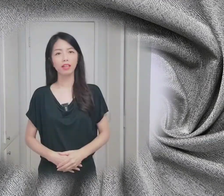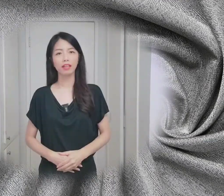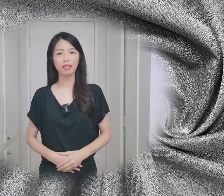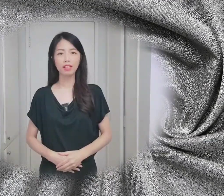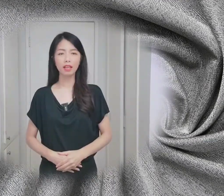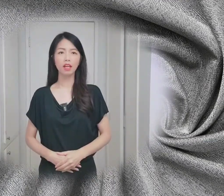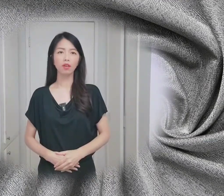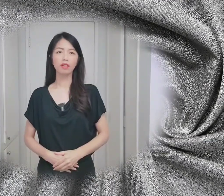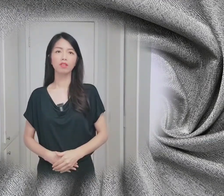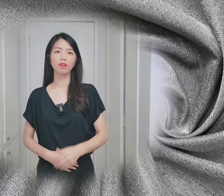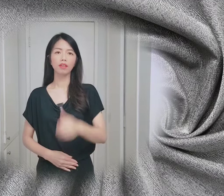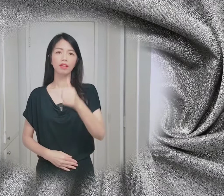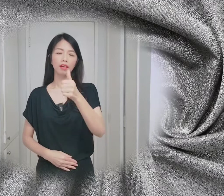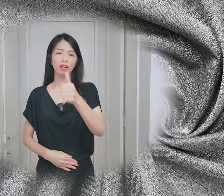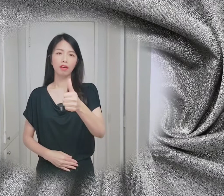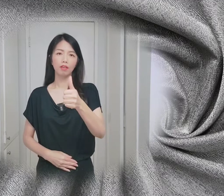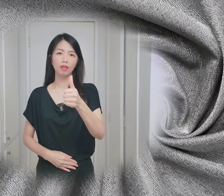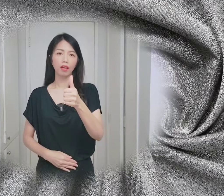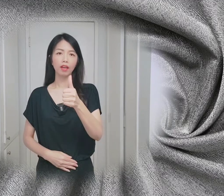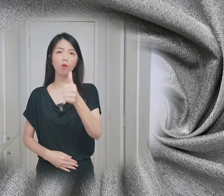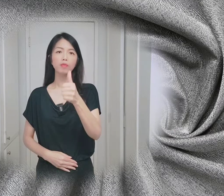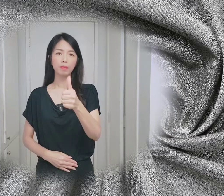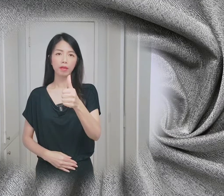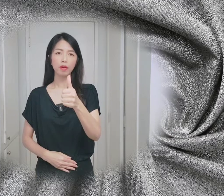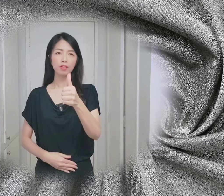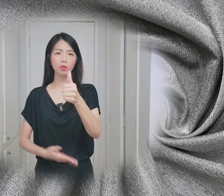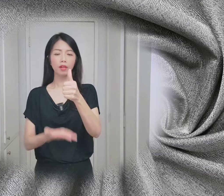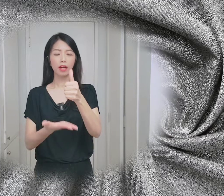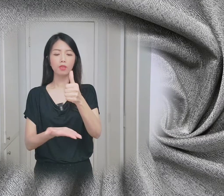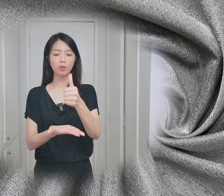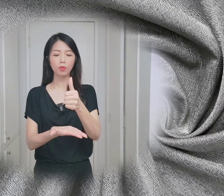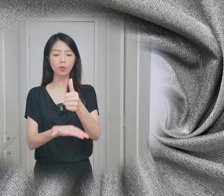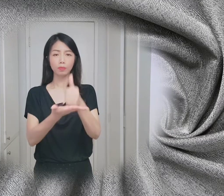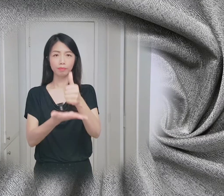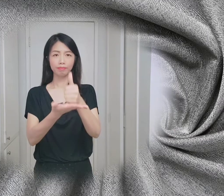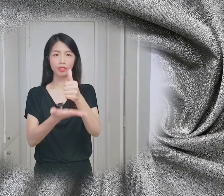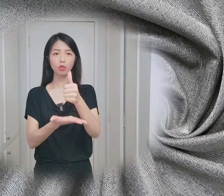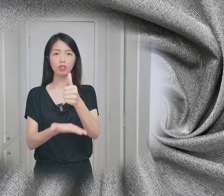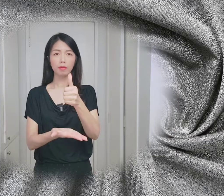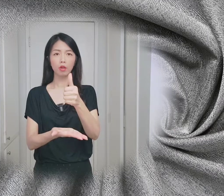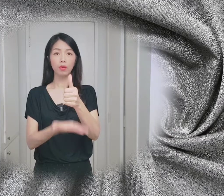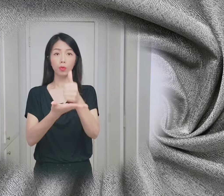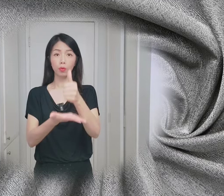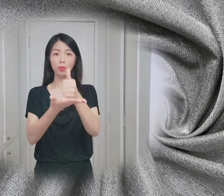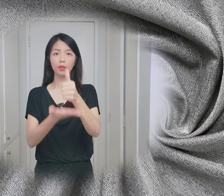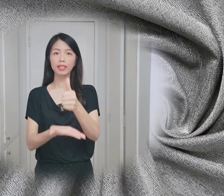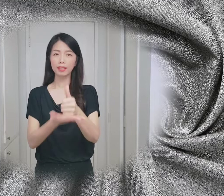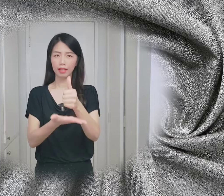것 아니리. 칭찬이라고 하는 뜻의 수어는 이렇게 엄지만 펼친 손을 다른 손으로 쳐주시면 돼요.